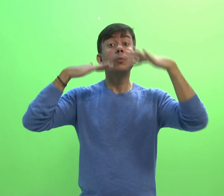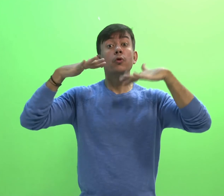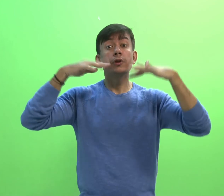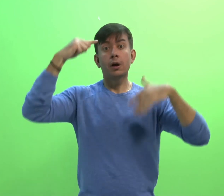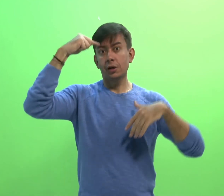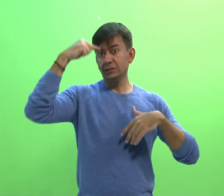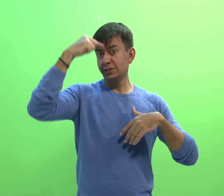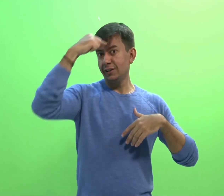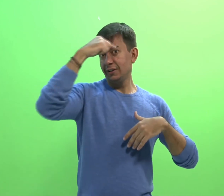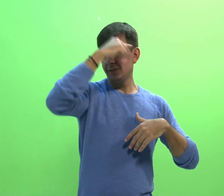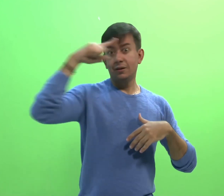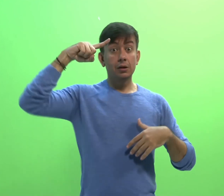contínuo.